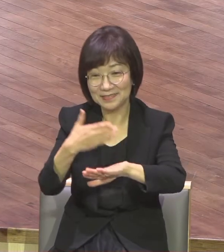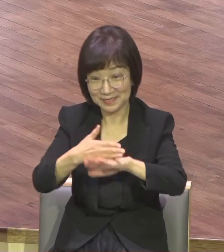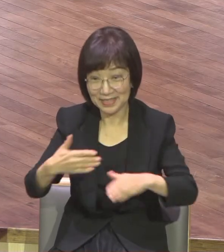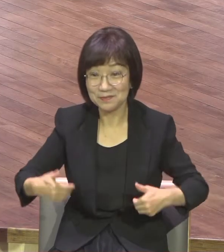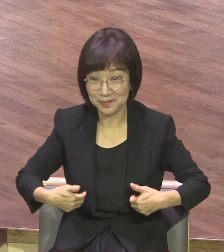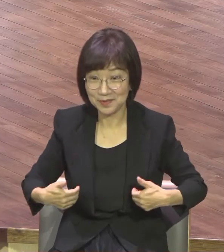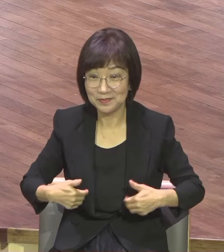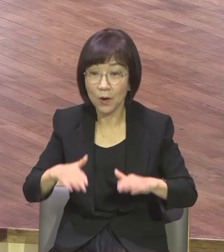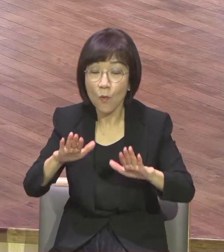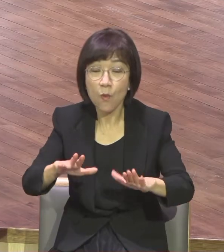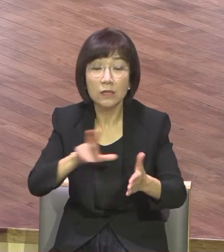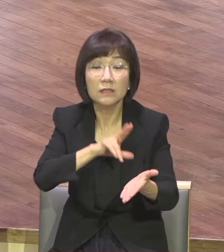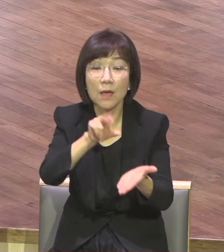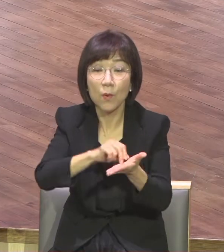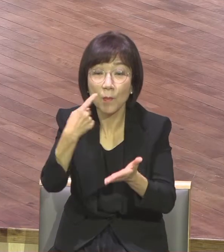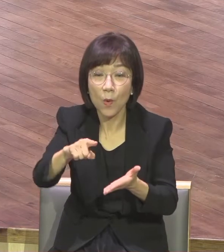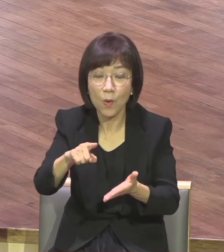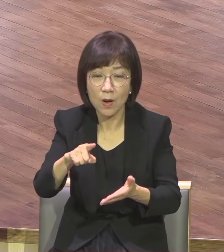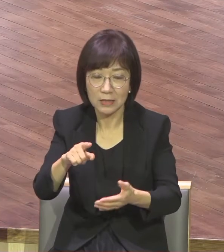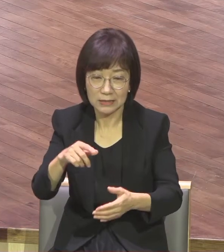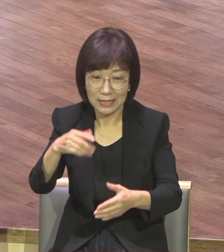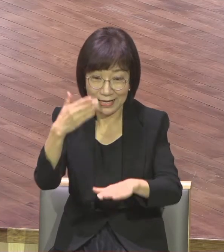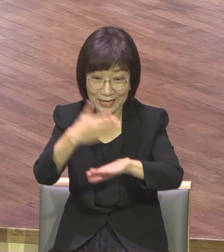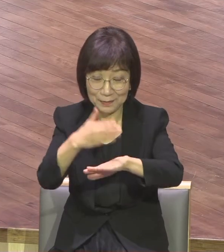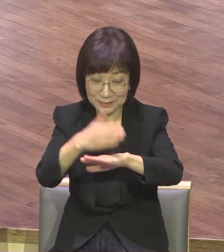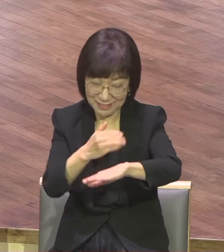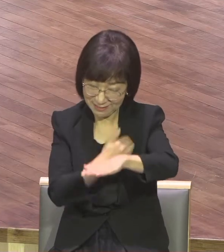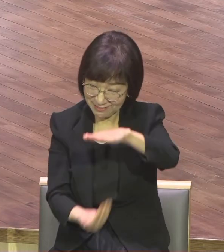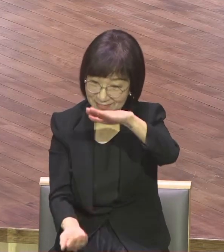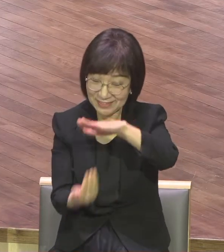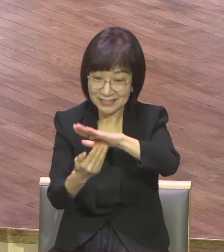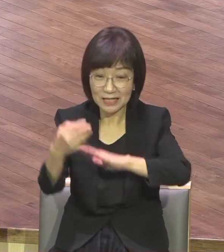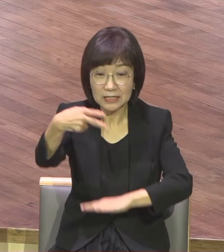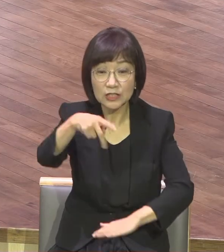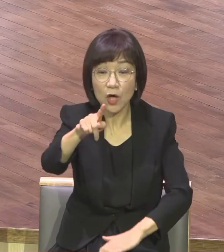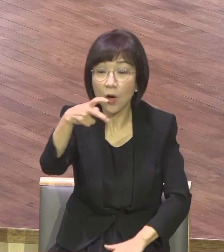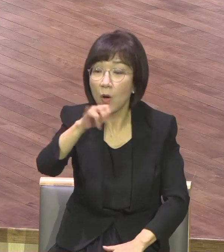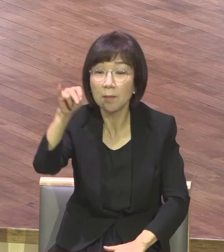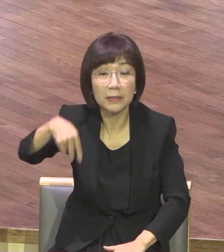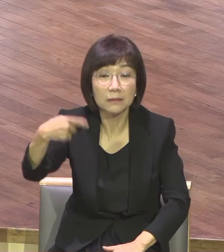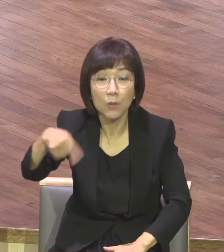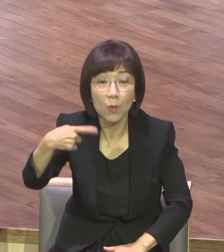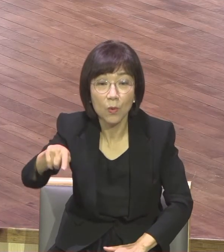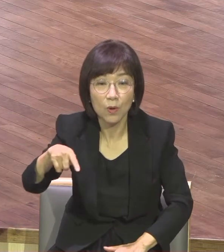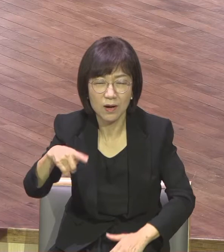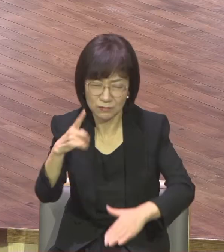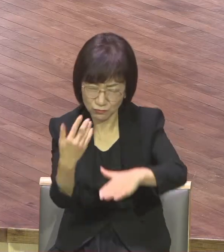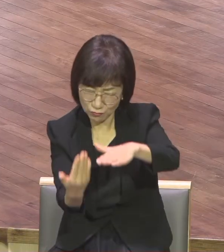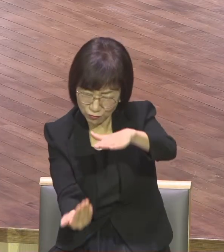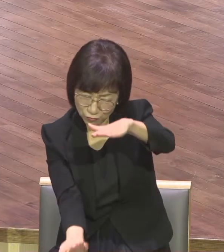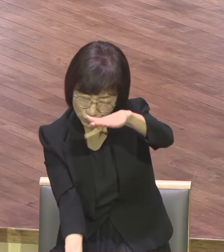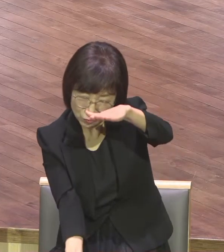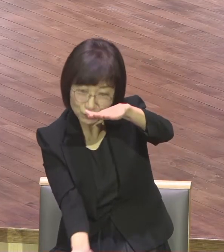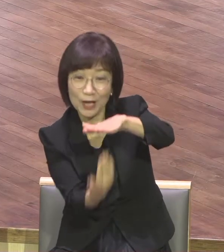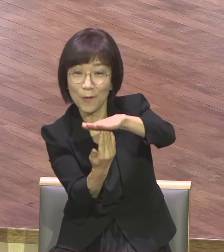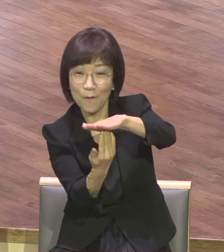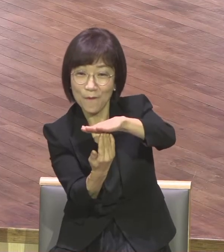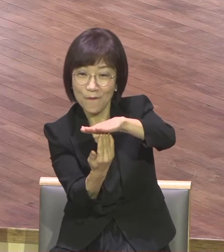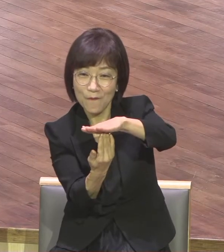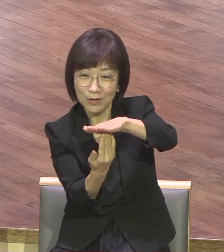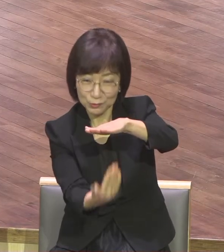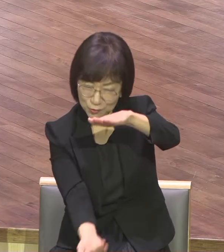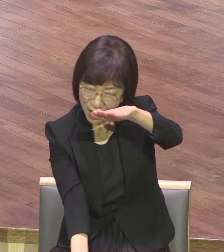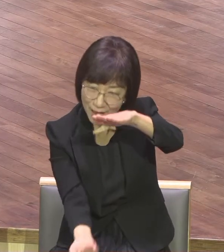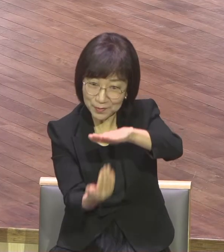감사의 서밋. 서밋은 최상을 말하거든, 최고를 말하는데 감사의 서밋. 나는 예언교에서 가장 감사한 말이